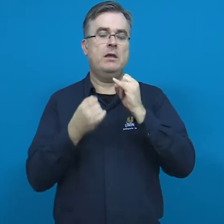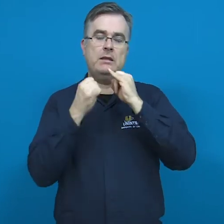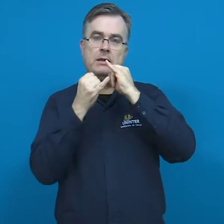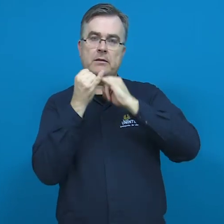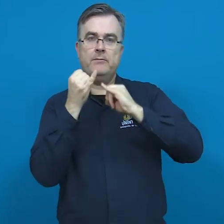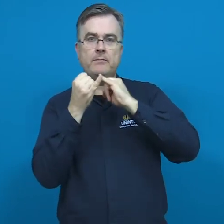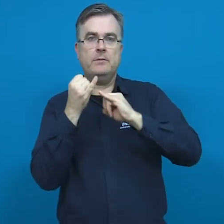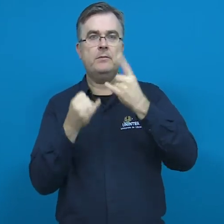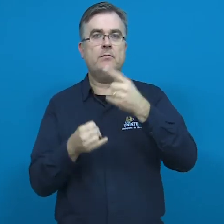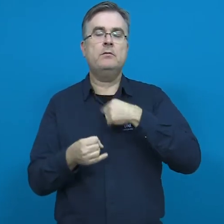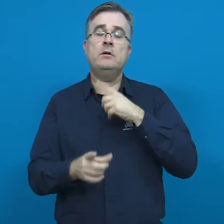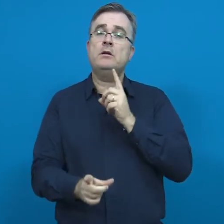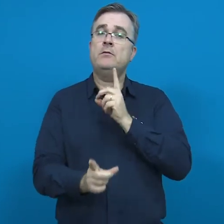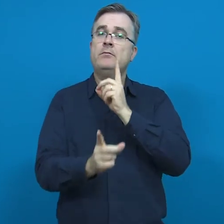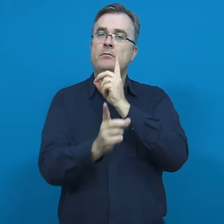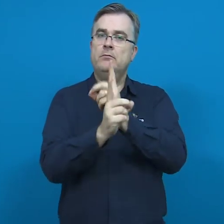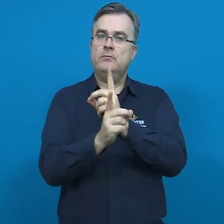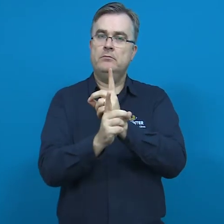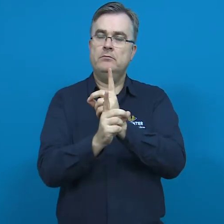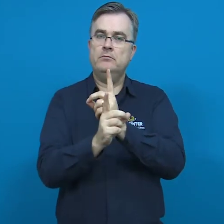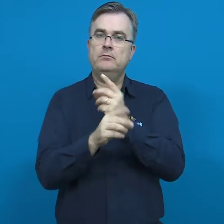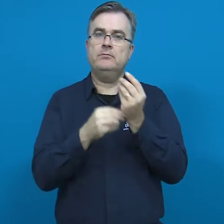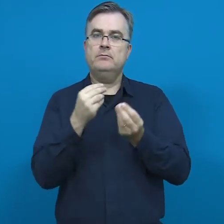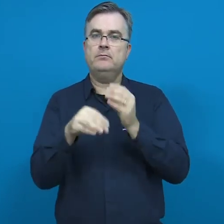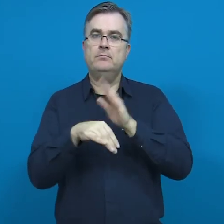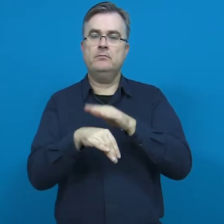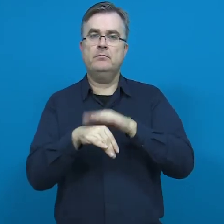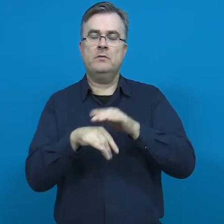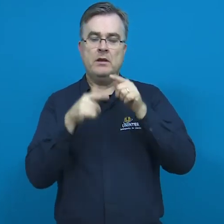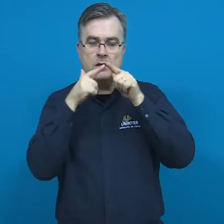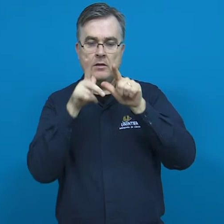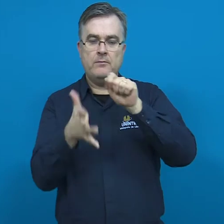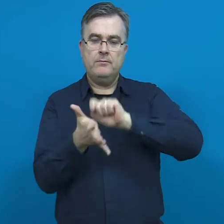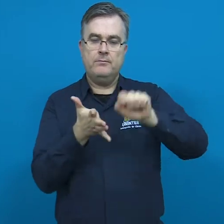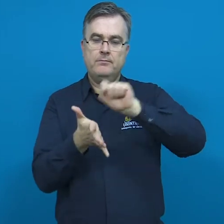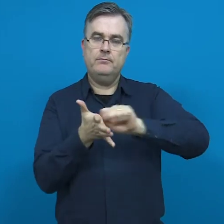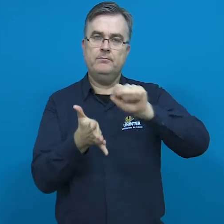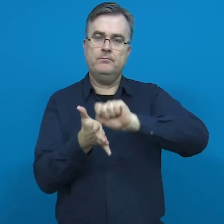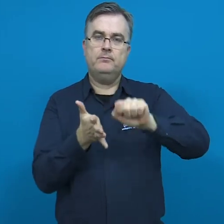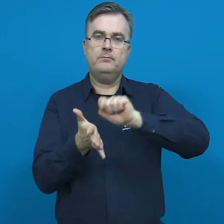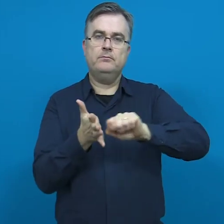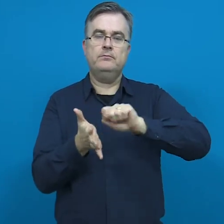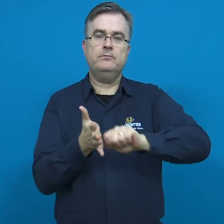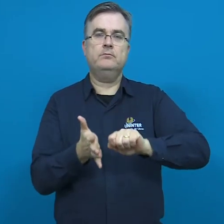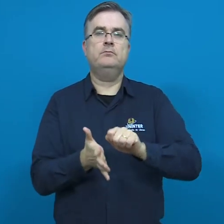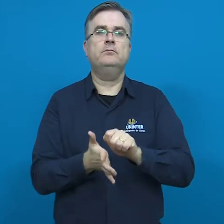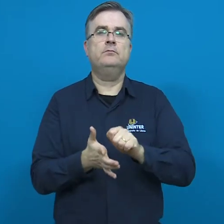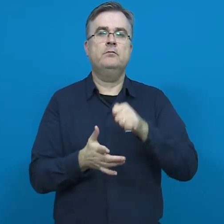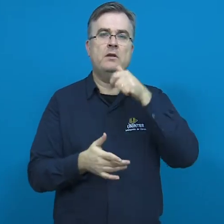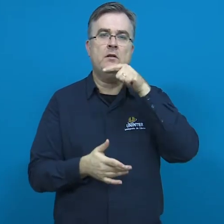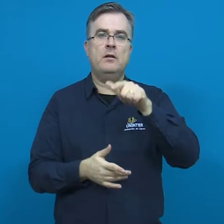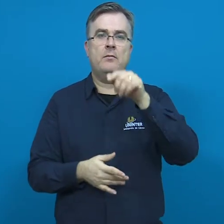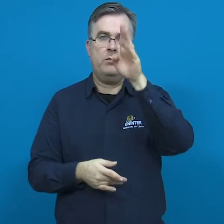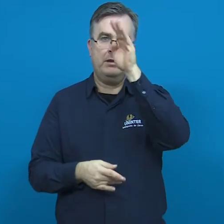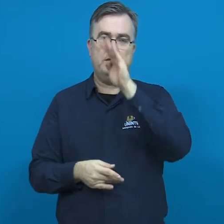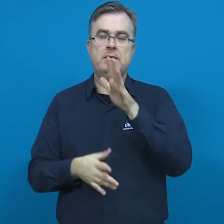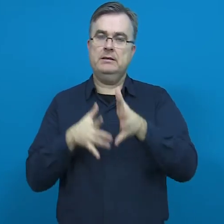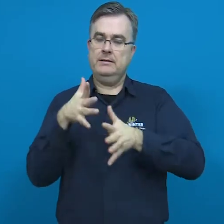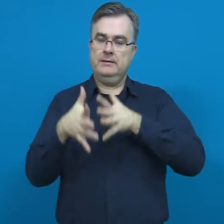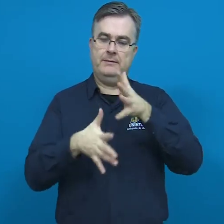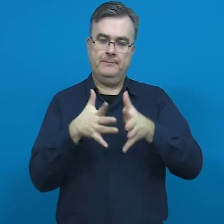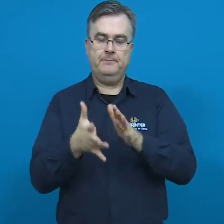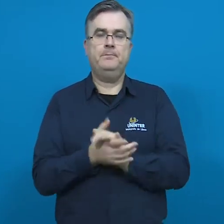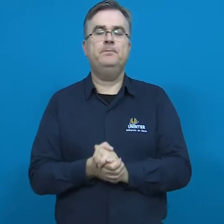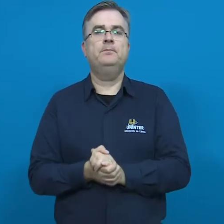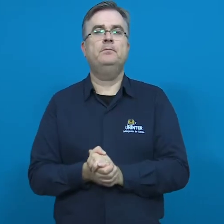uma semelhança que nós podemos encontrar, né, entre a língua escrita e a língua brasileira